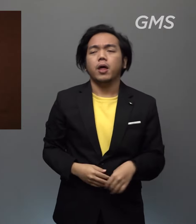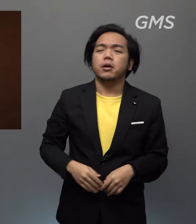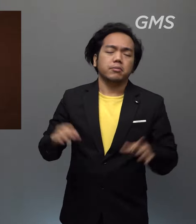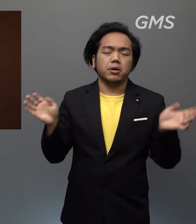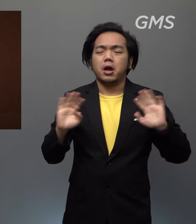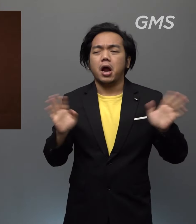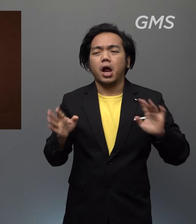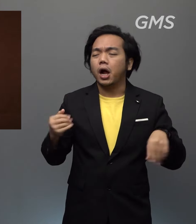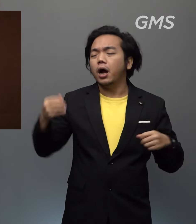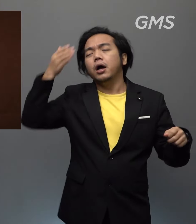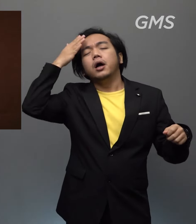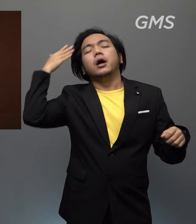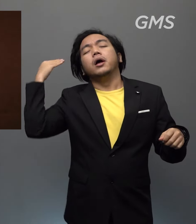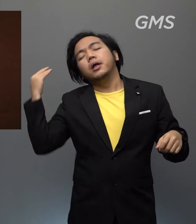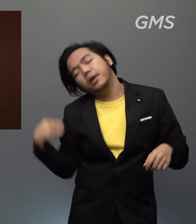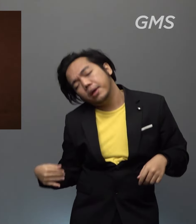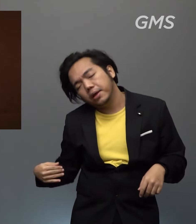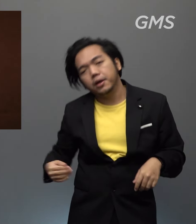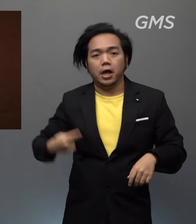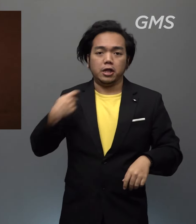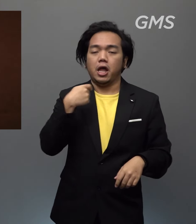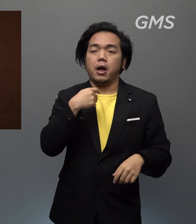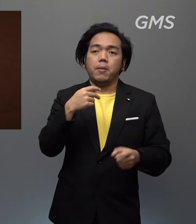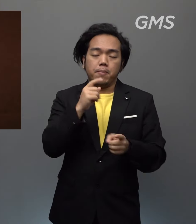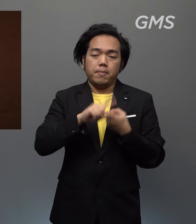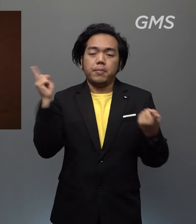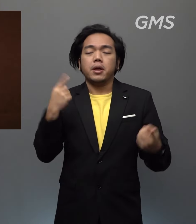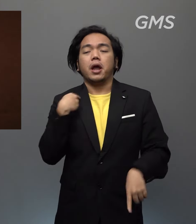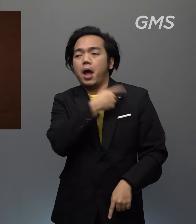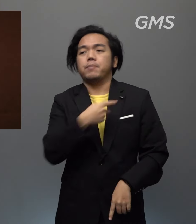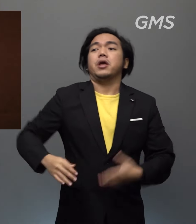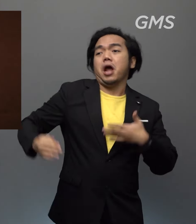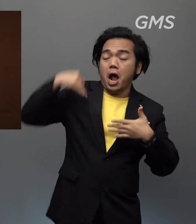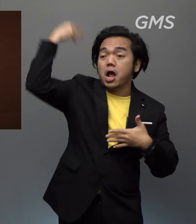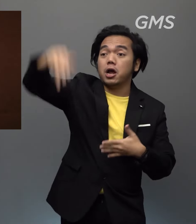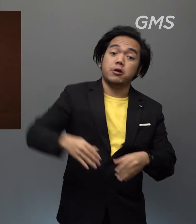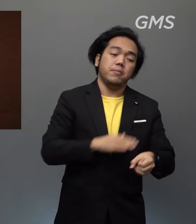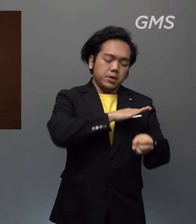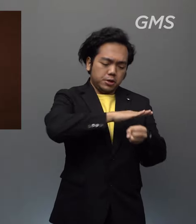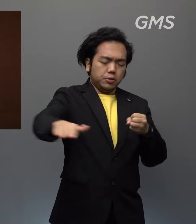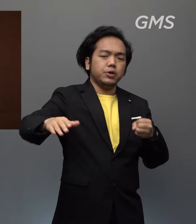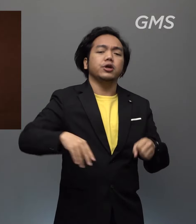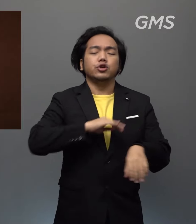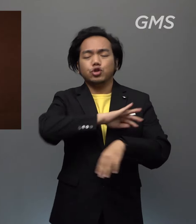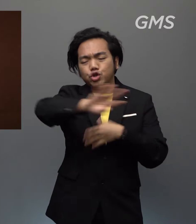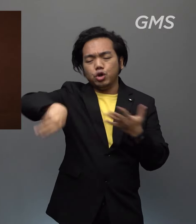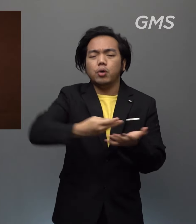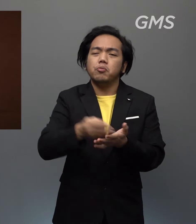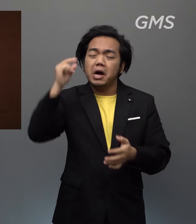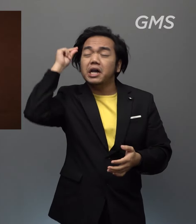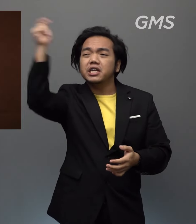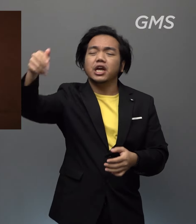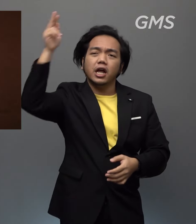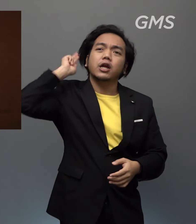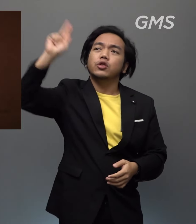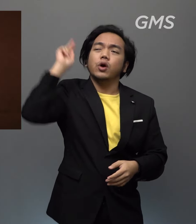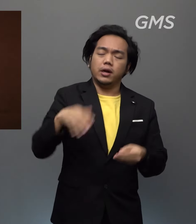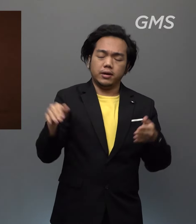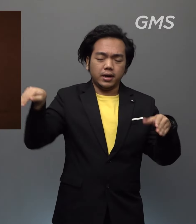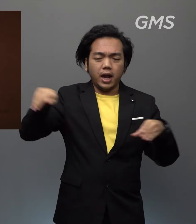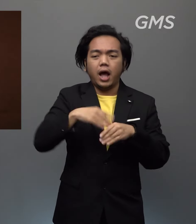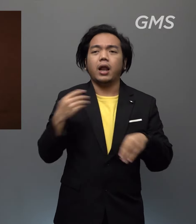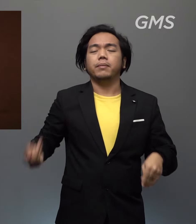Kami akan memenuhi dan menggenapi seluruh rencana Tuhan di dalam hidup kami. Berjalan bersama dengan-Mu.